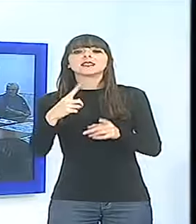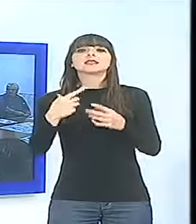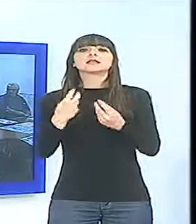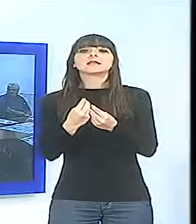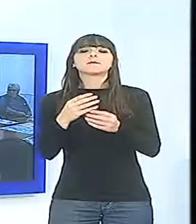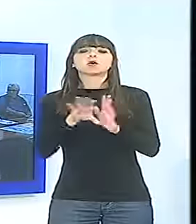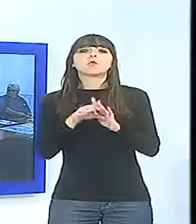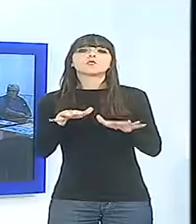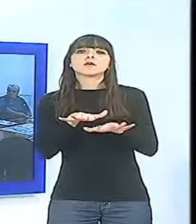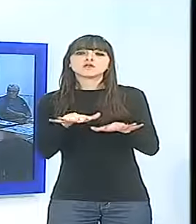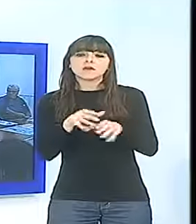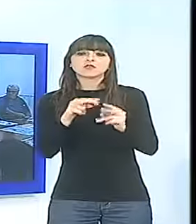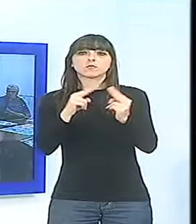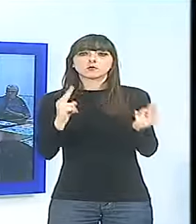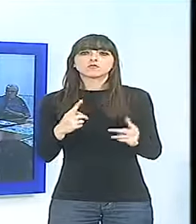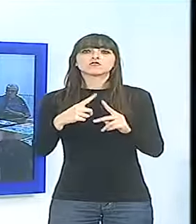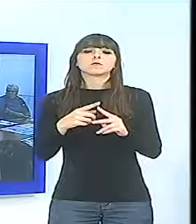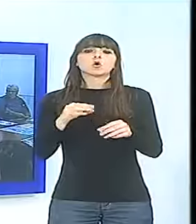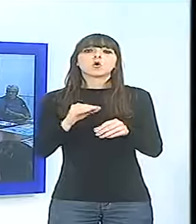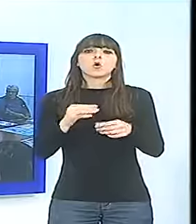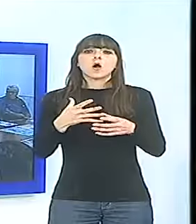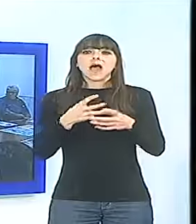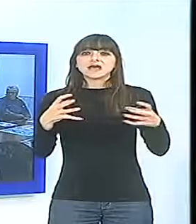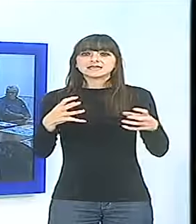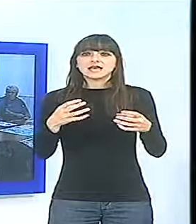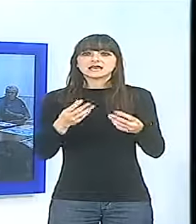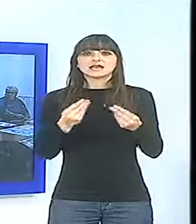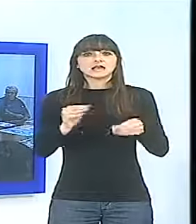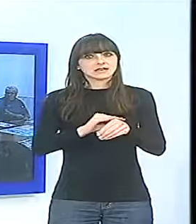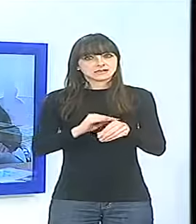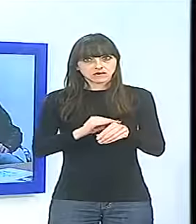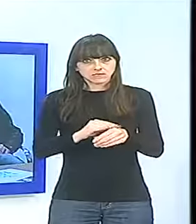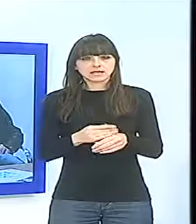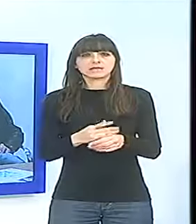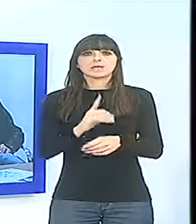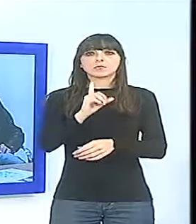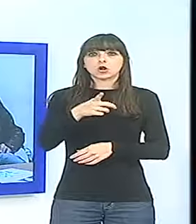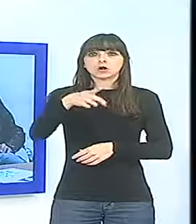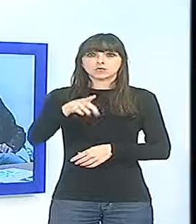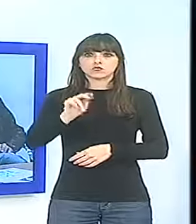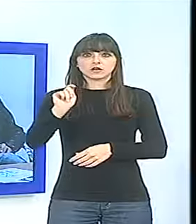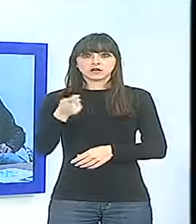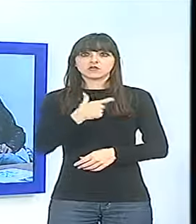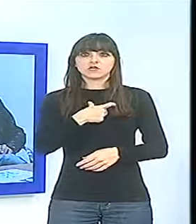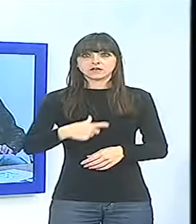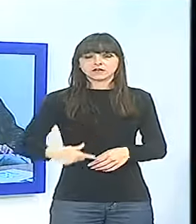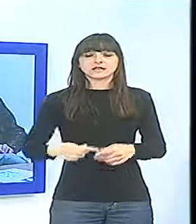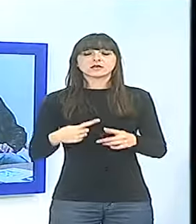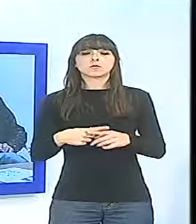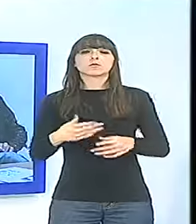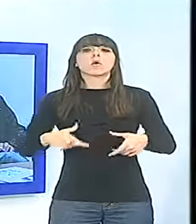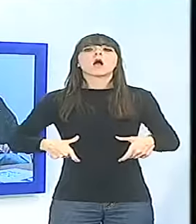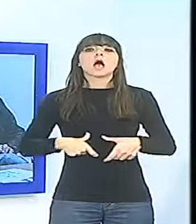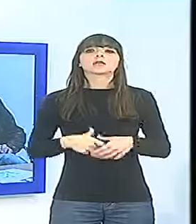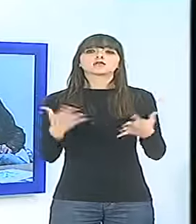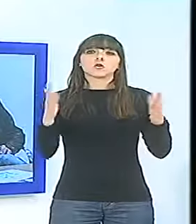la provincia e l'azienda speciale Pluriservizi. È stata Gloria Puccetti, vice sindaco e assessore all'ambiente, ma